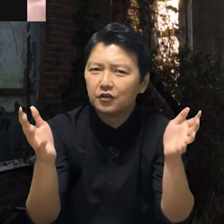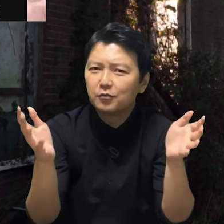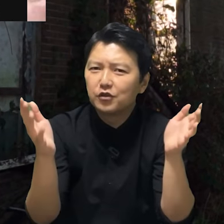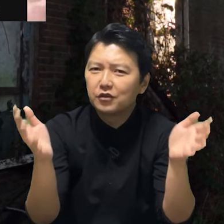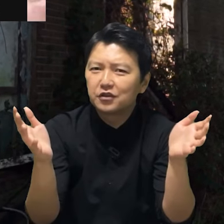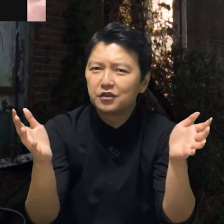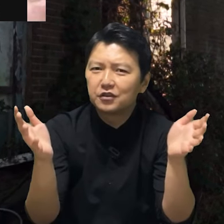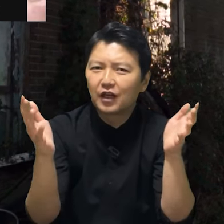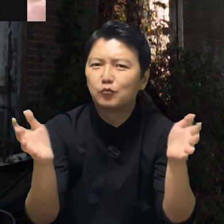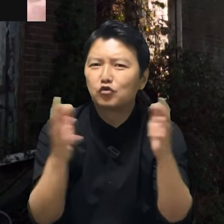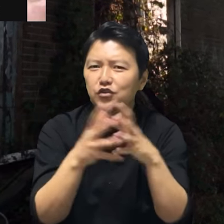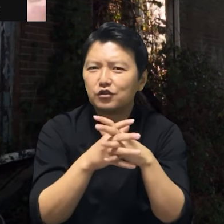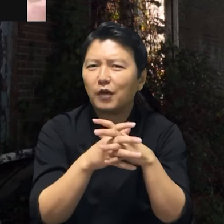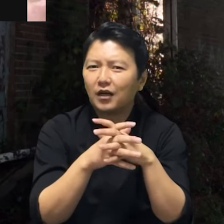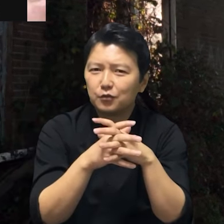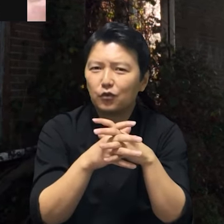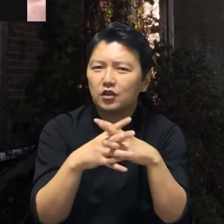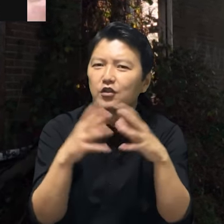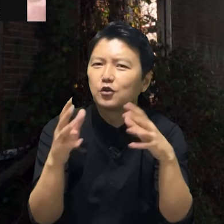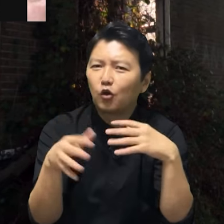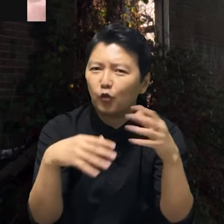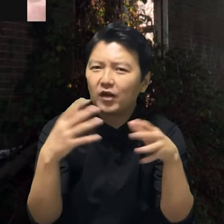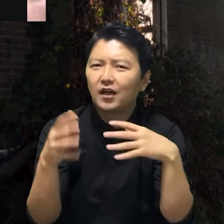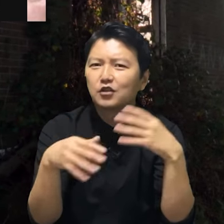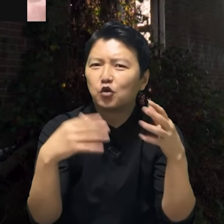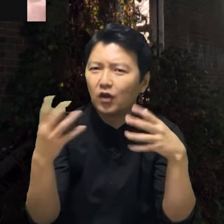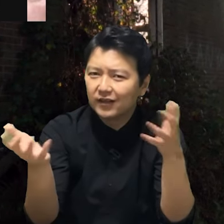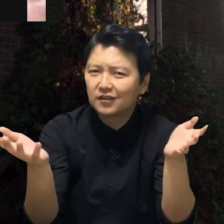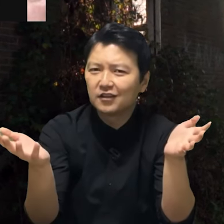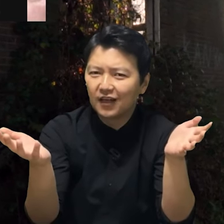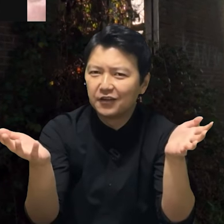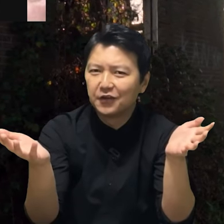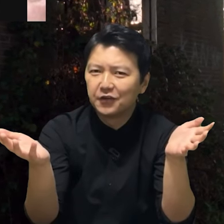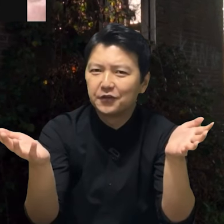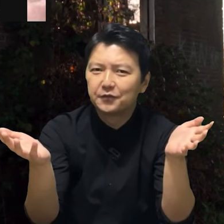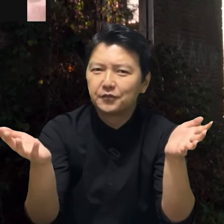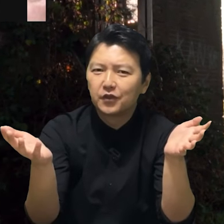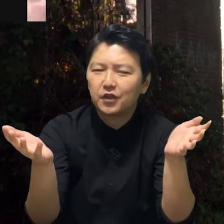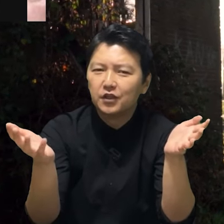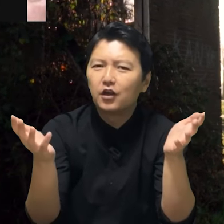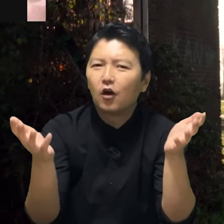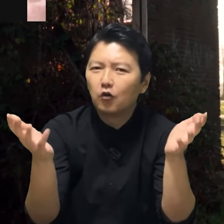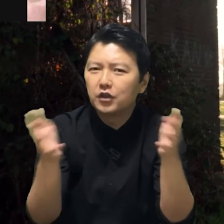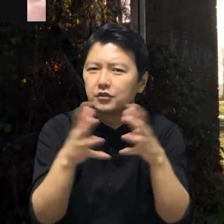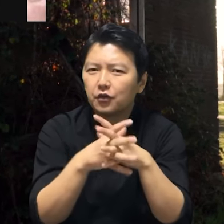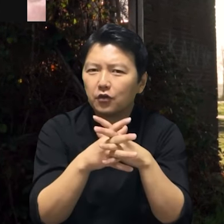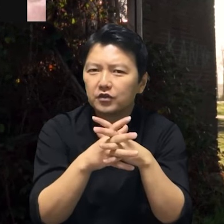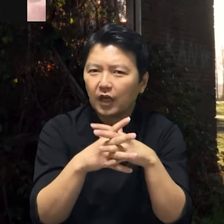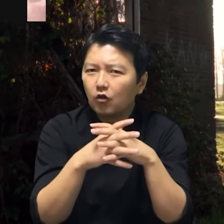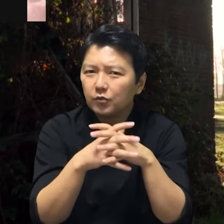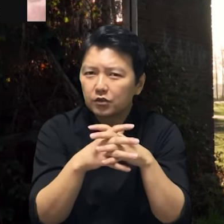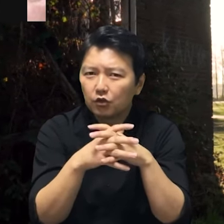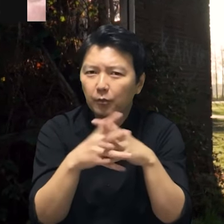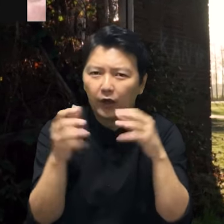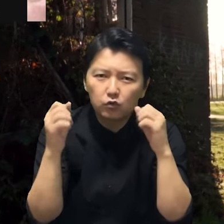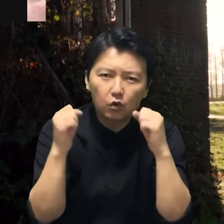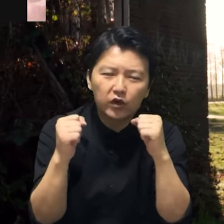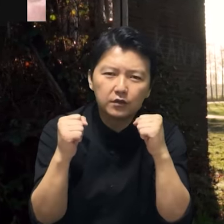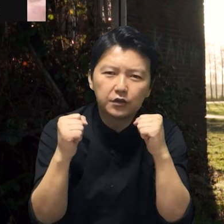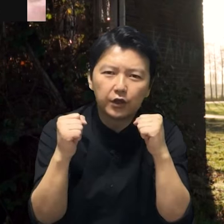형님들 역시 삼국지를 많이 보고 그걸 또 모방하기 좋아했던 것 같네요. 이 허위는요 싸움에서도 매우 독했는데